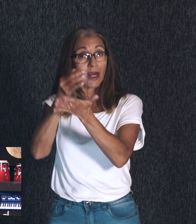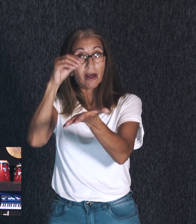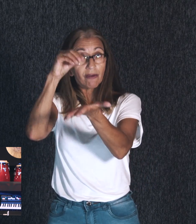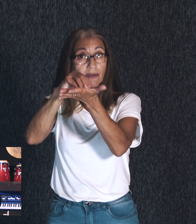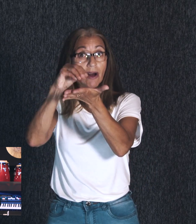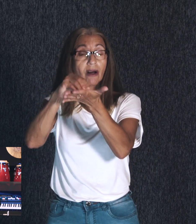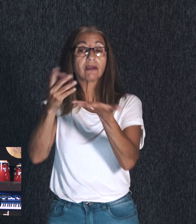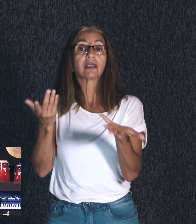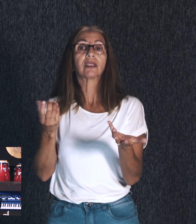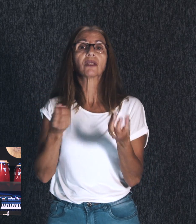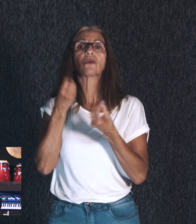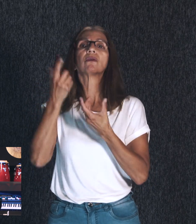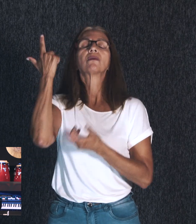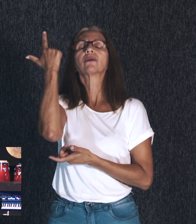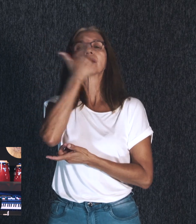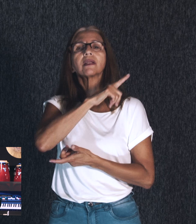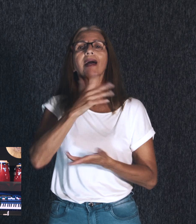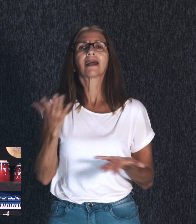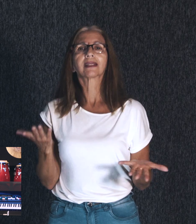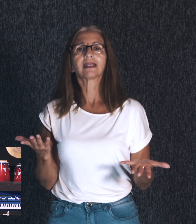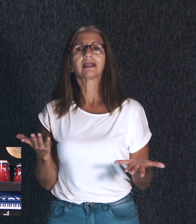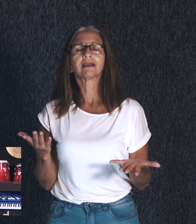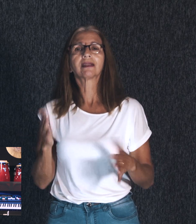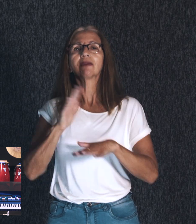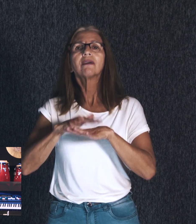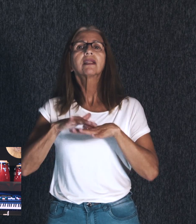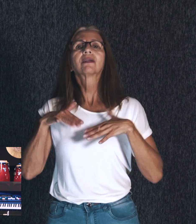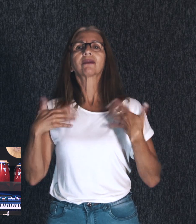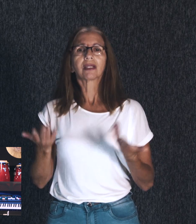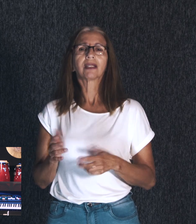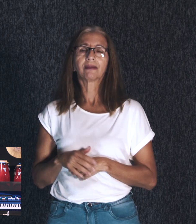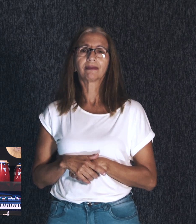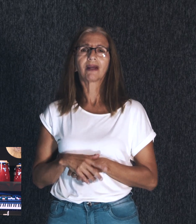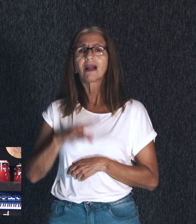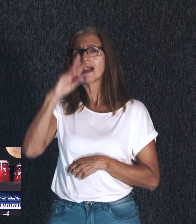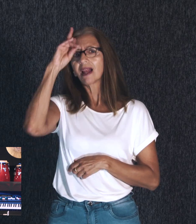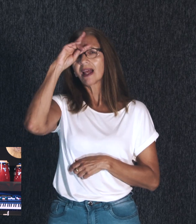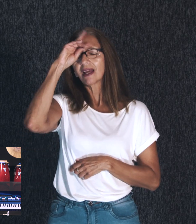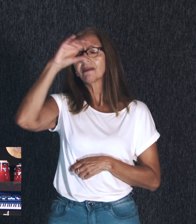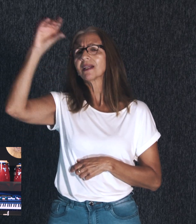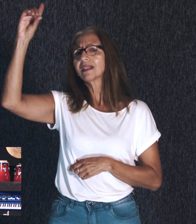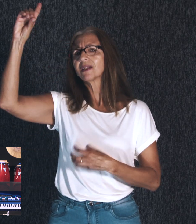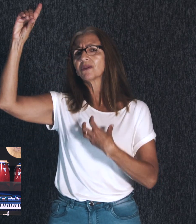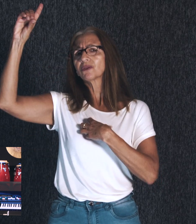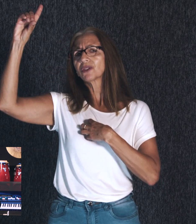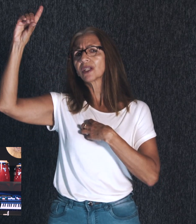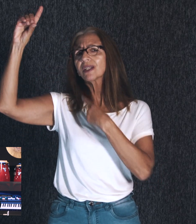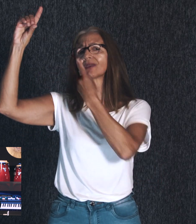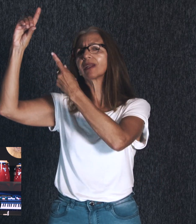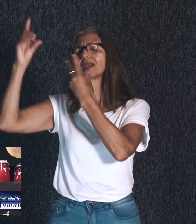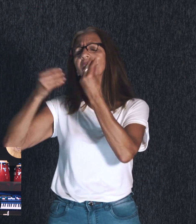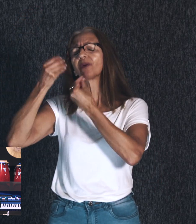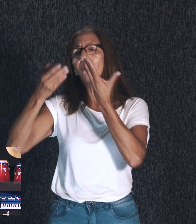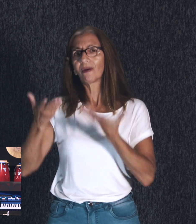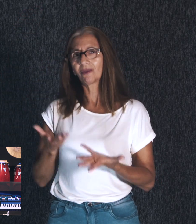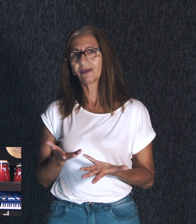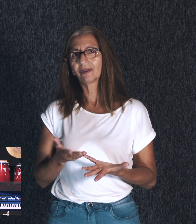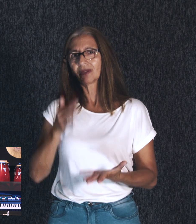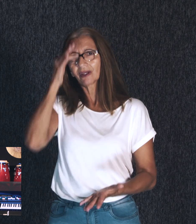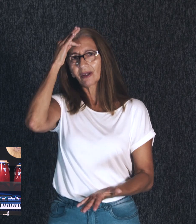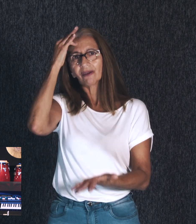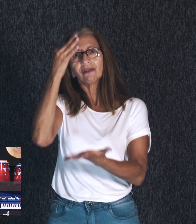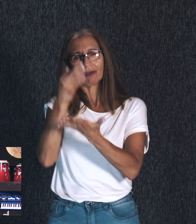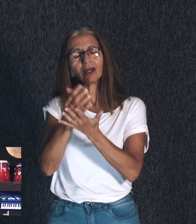fazer? Simples. Olhe para o caráter de Deus. Precisa de fé? Olhe